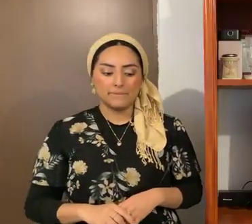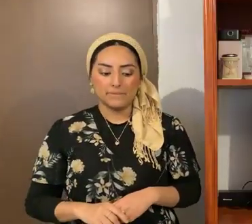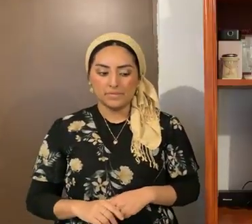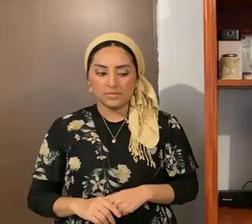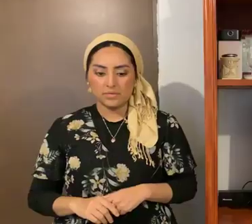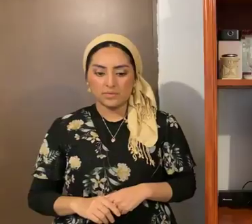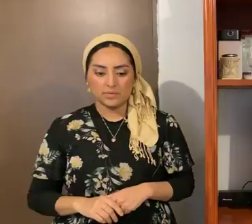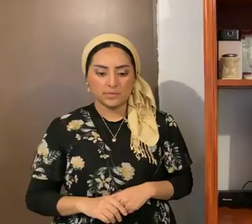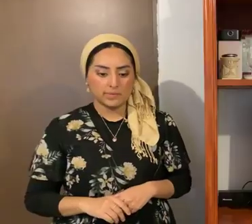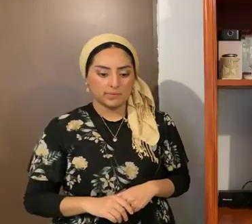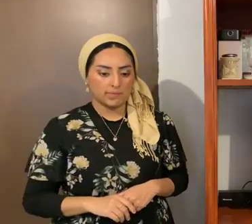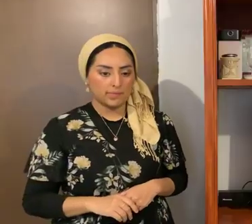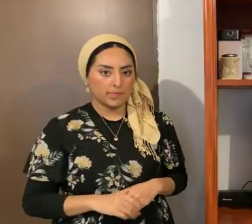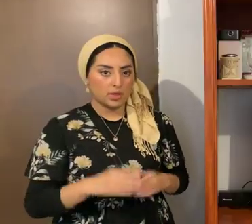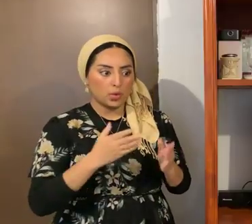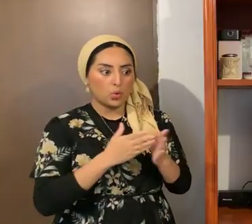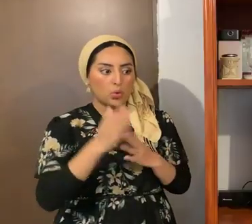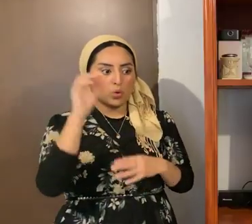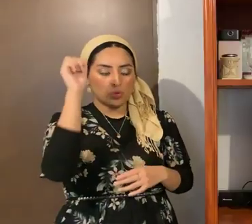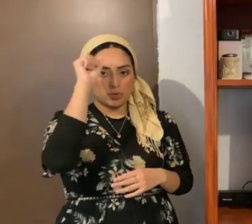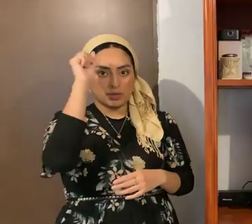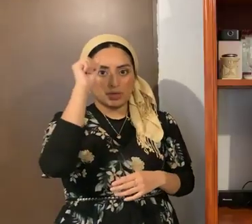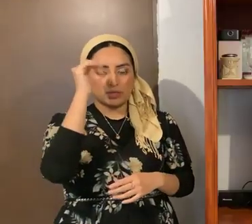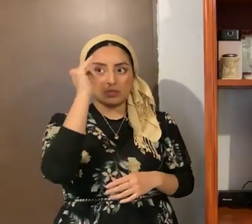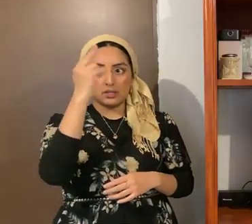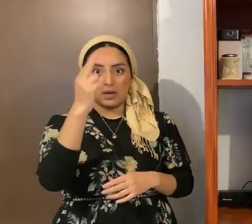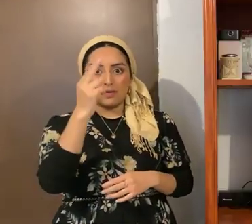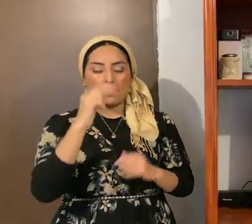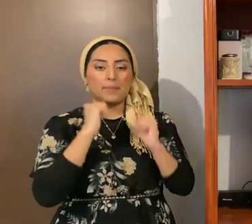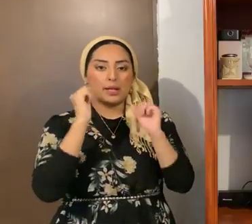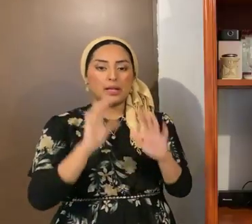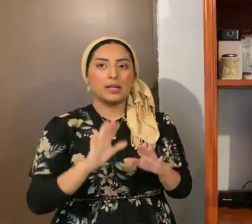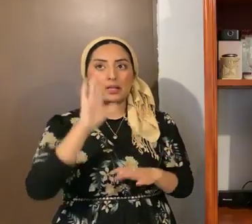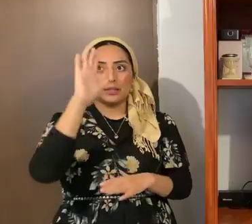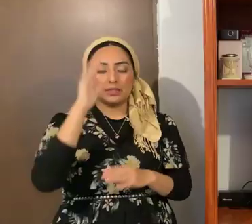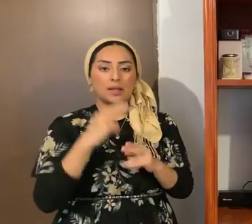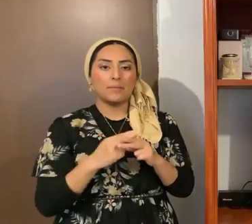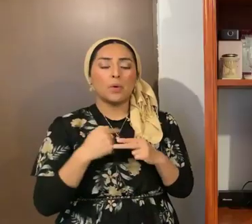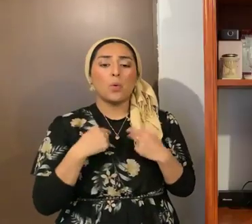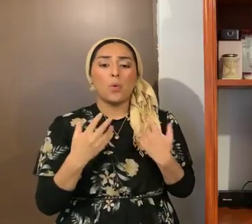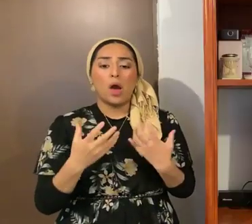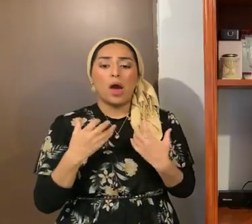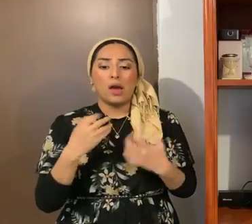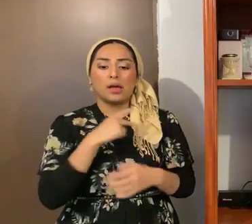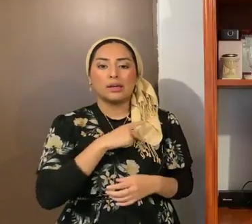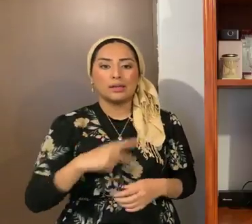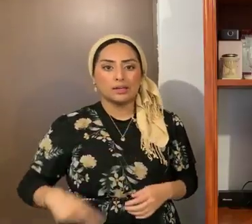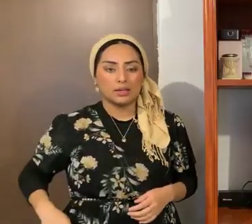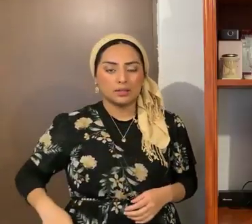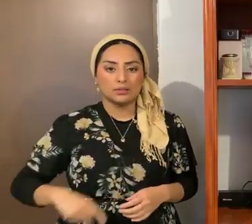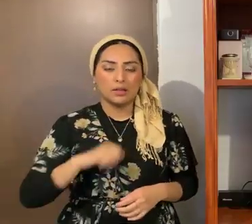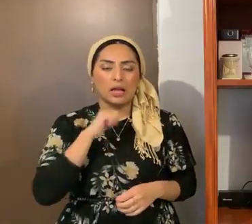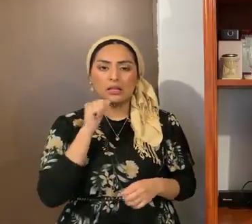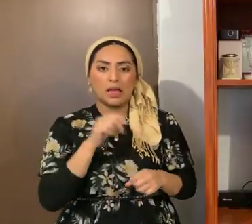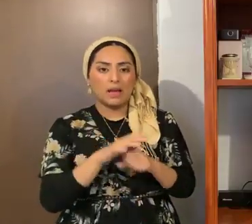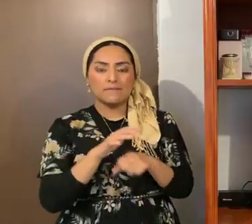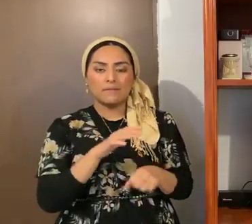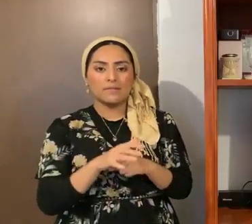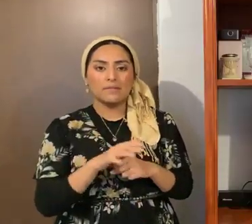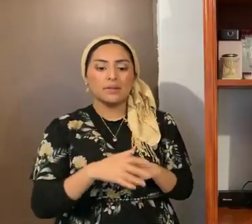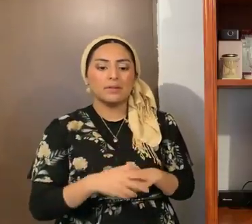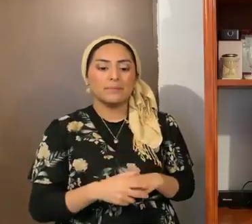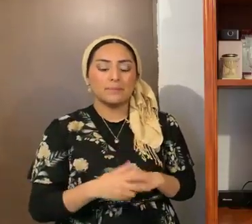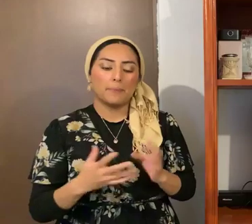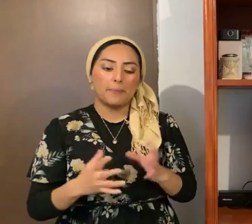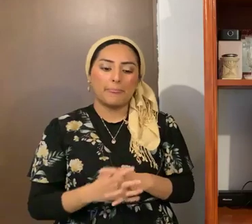Le piden rey a través de Samuel, pues al mismo Yahweh, bendito es su nombre. Queremos un rey. No les bastaba el rey de la gloria,